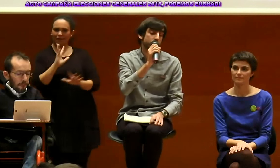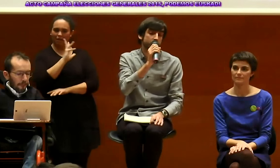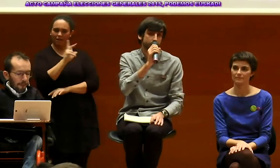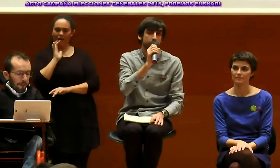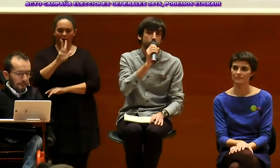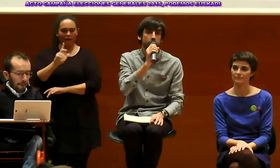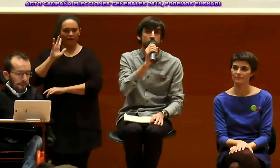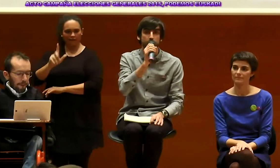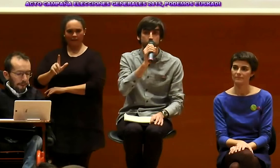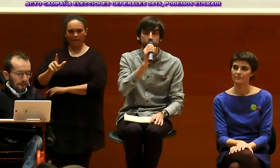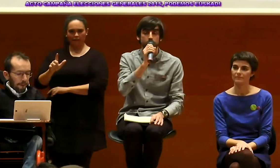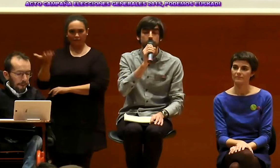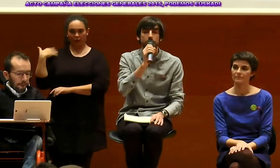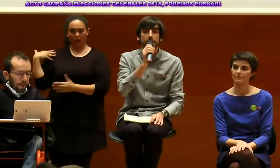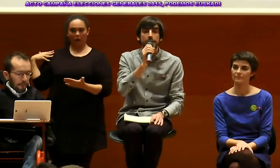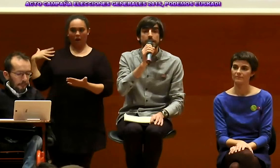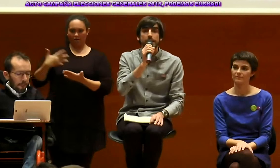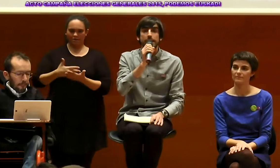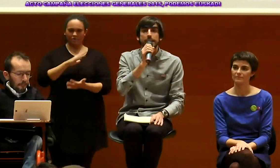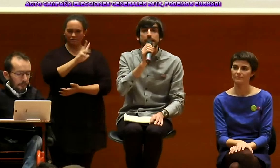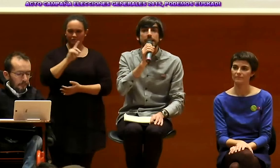muchas cosas en los últimos años.